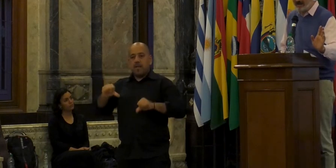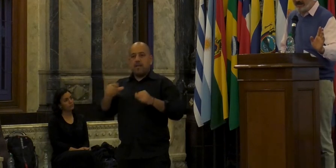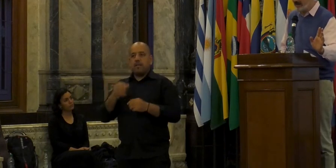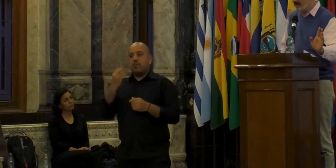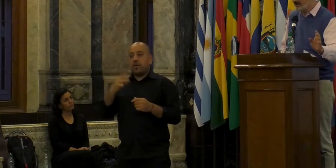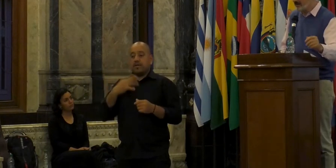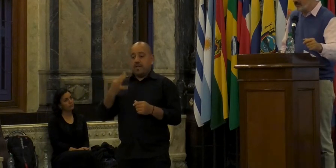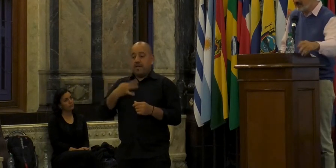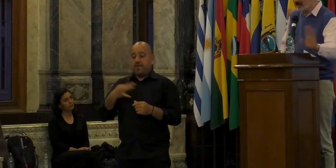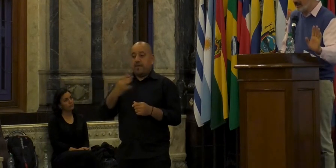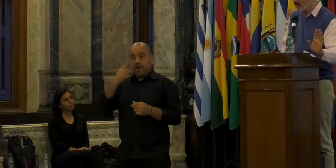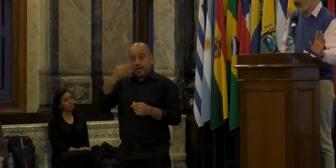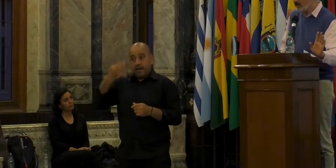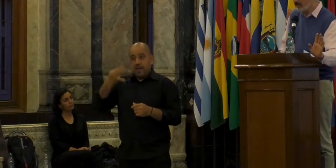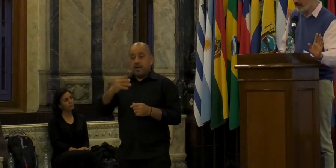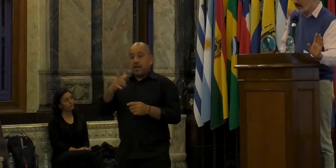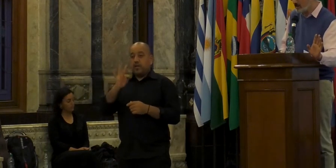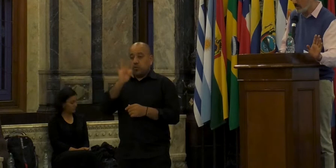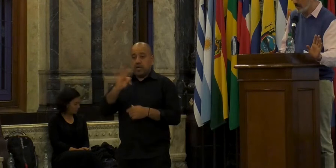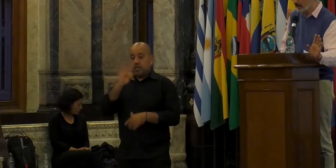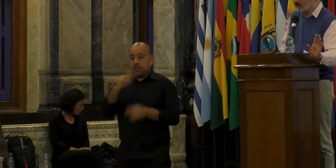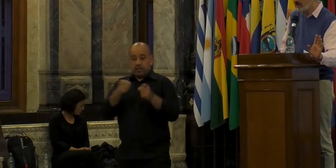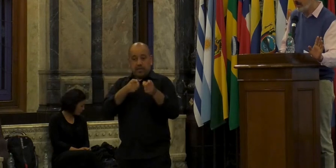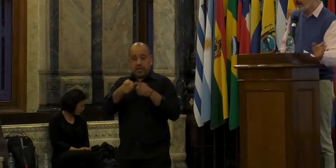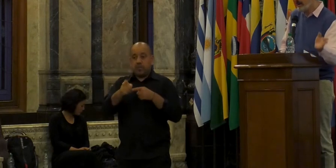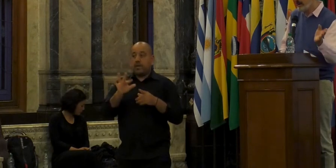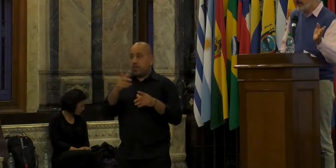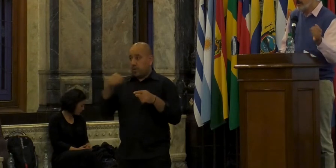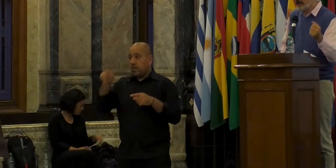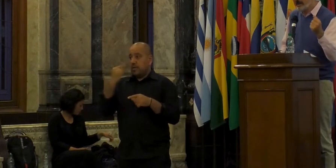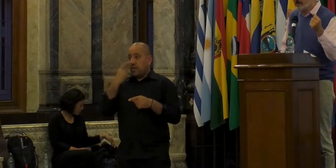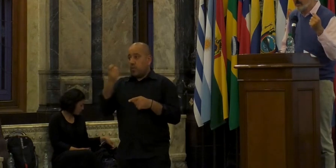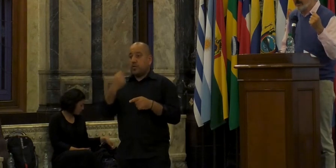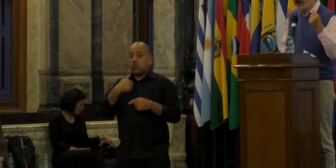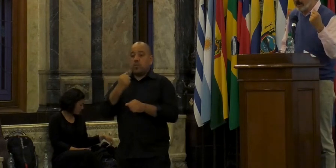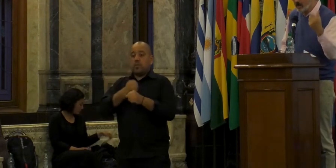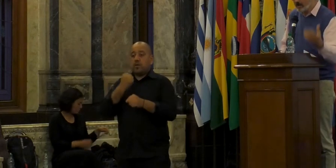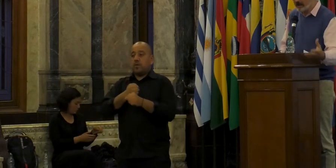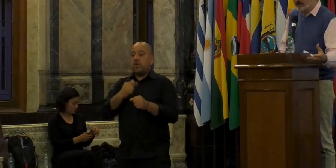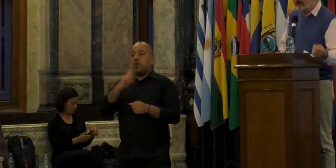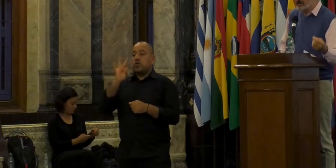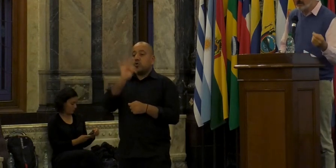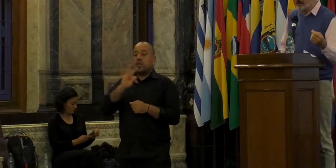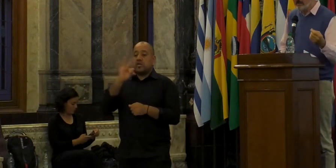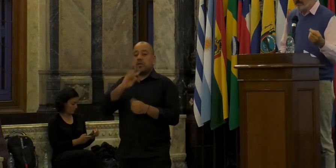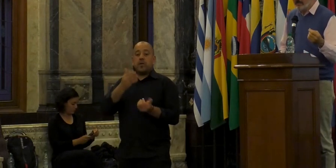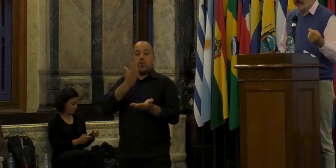digamos, vida real, es un taller en vivo, para que veáis cómo trabajo. Son talleres, como les decía,